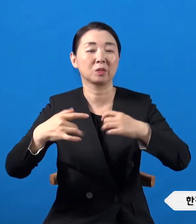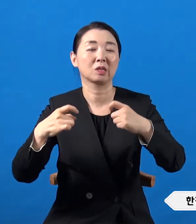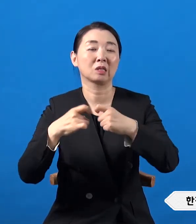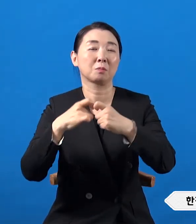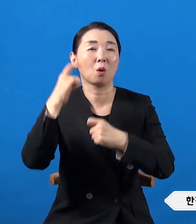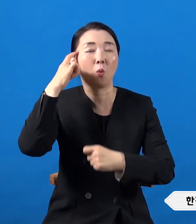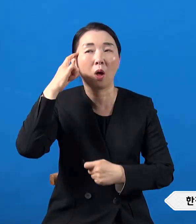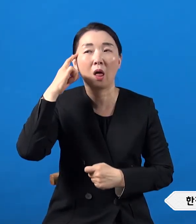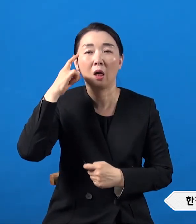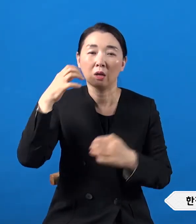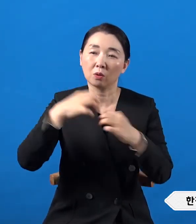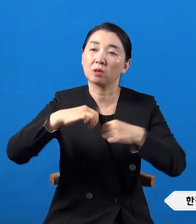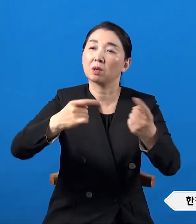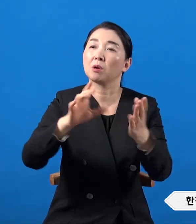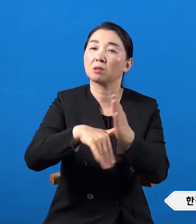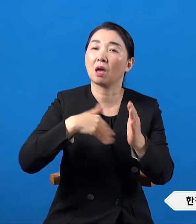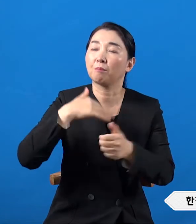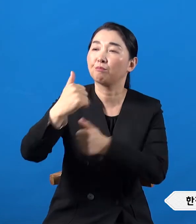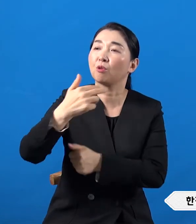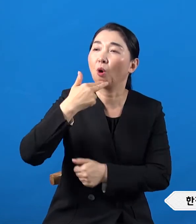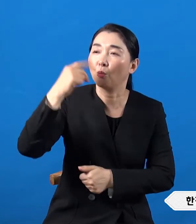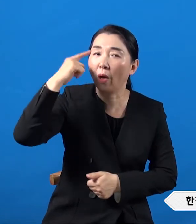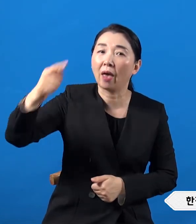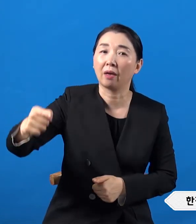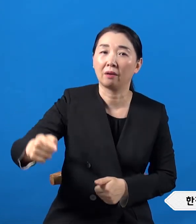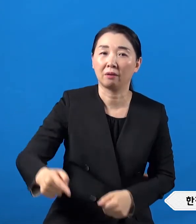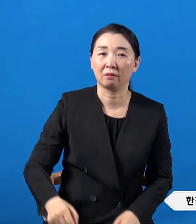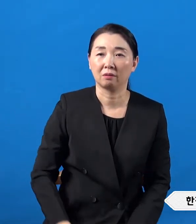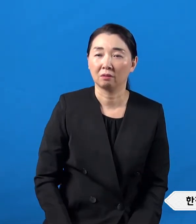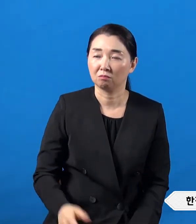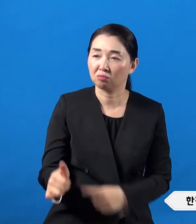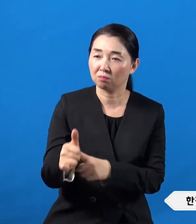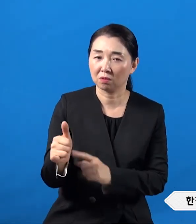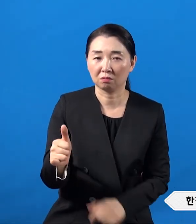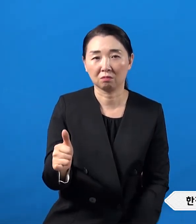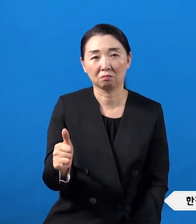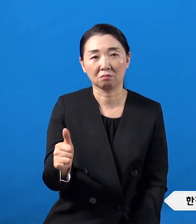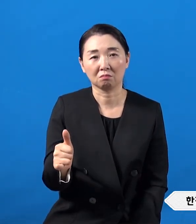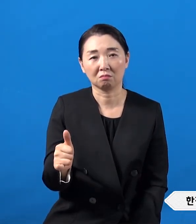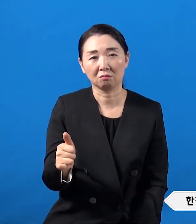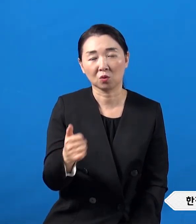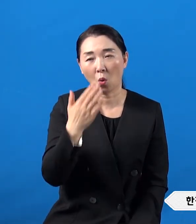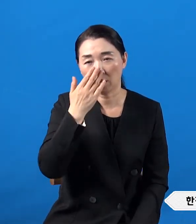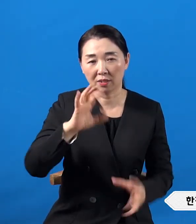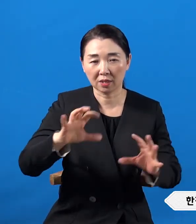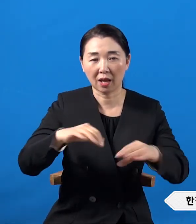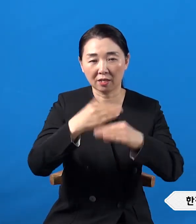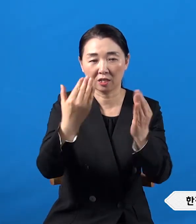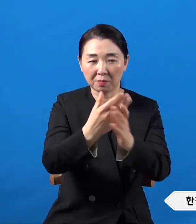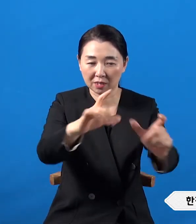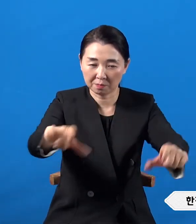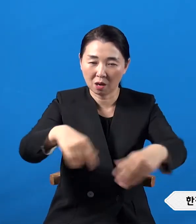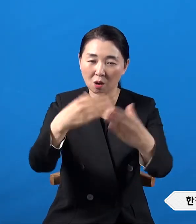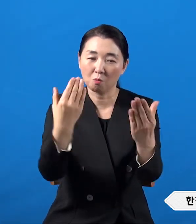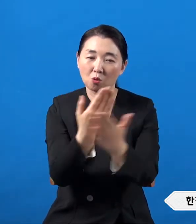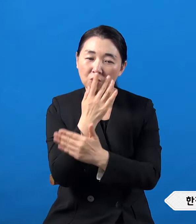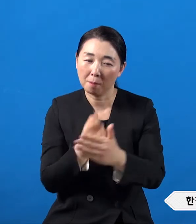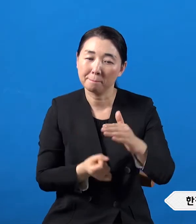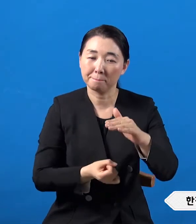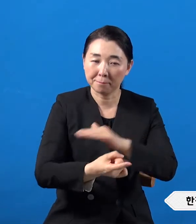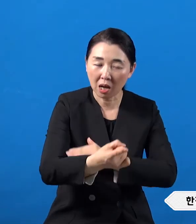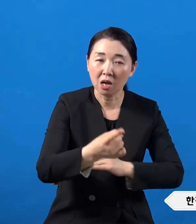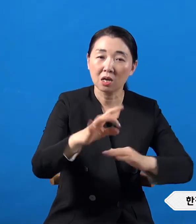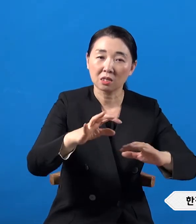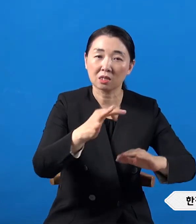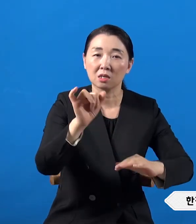나갈 때 우리를 부르지 않았느냐는 것이죠. 분명히 입다는 온 이스라엘 지파에게 지금 암몬과의